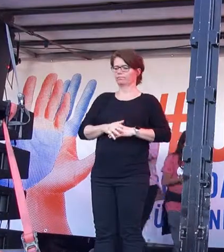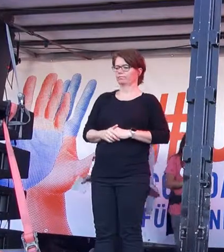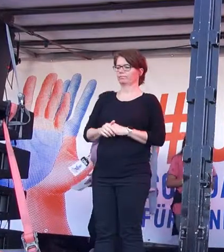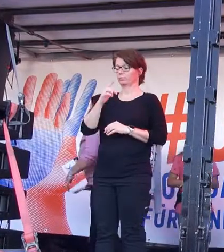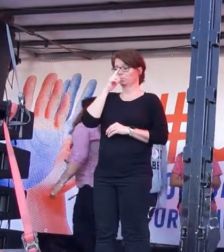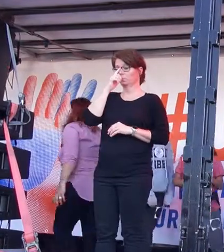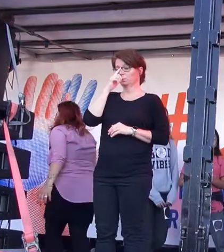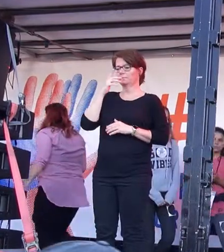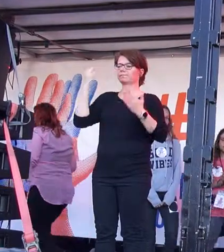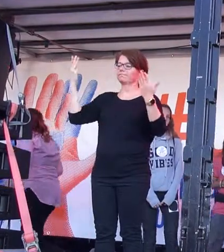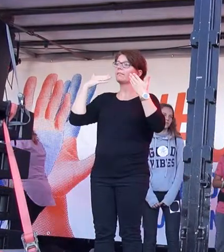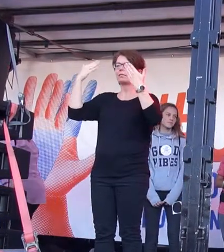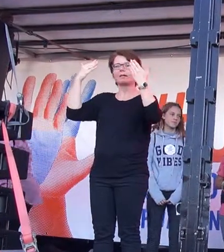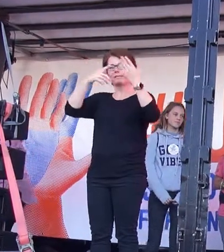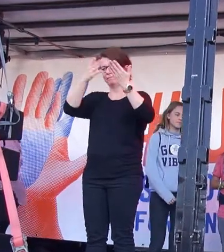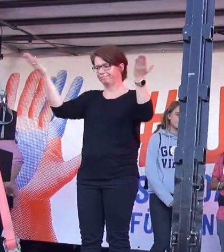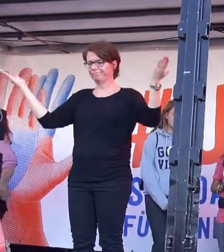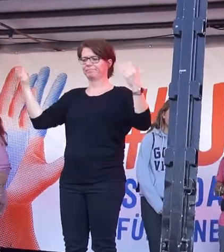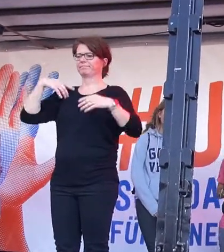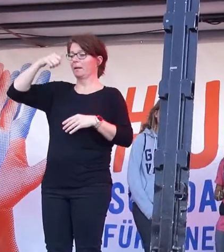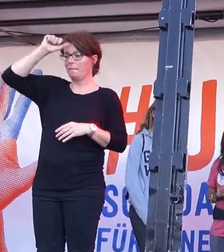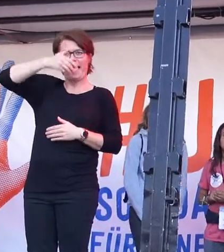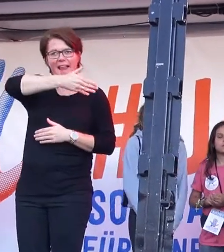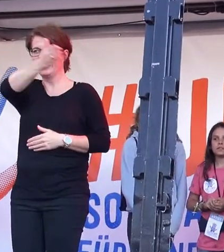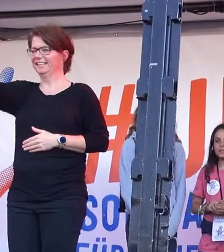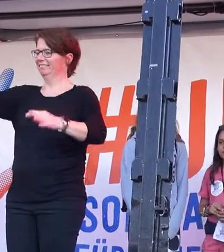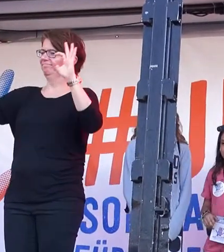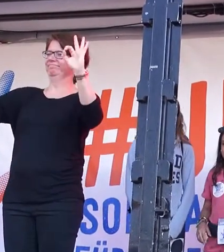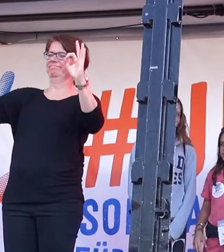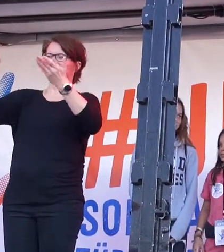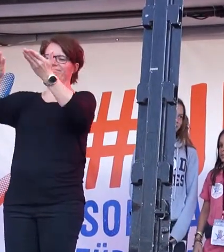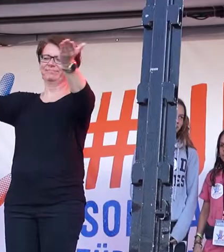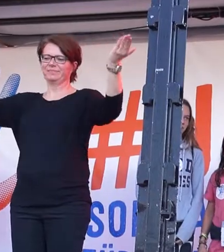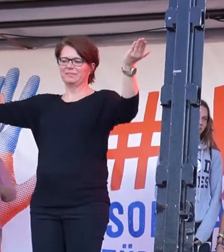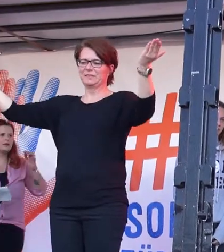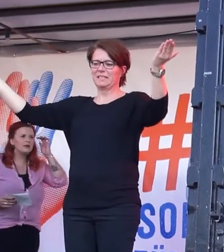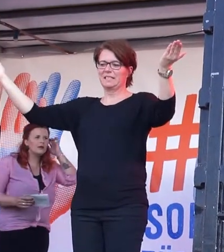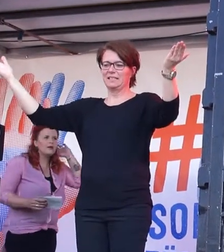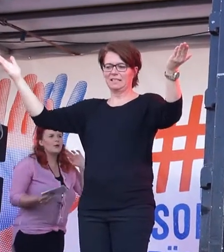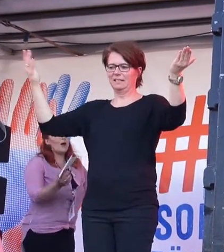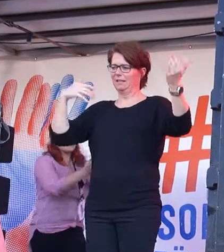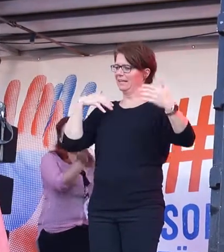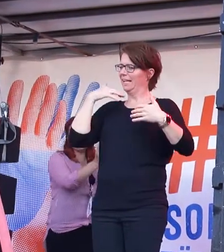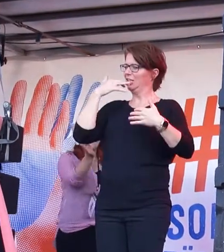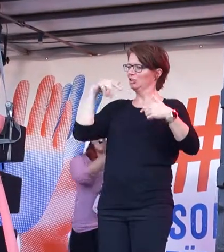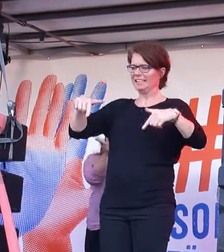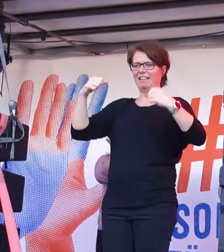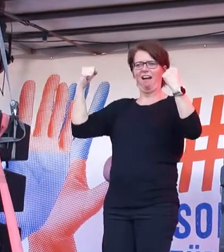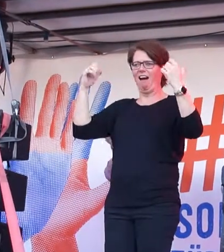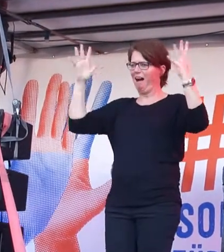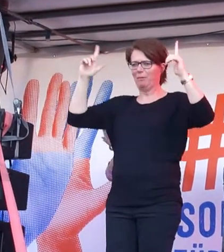Vielen, vielen Dank. Berlin, das hier ist ein Zeichen in der Geschichte. Macht mal Lärm für Berlin, bitte.